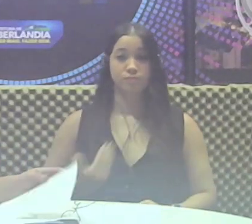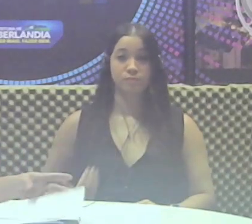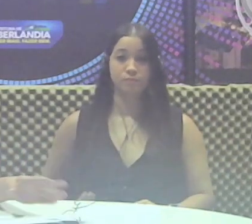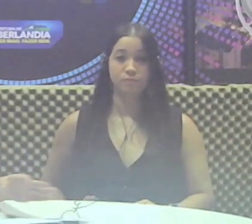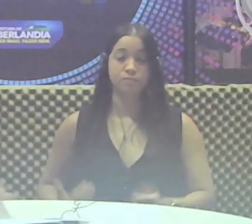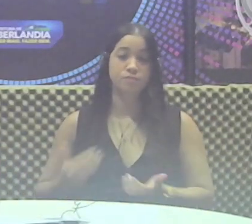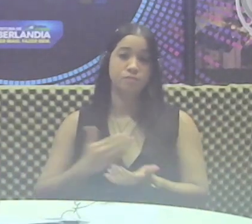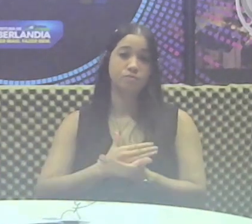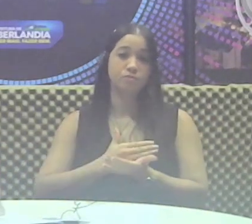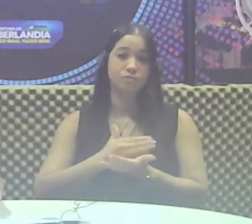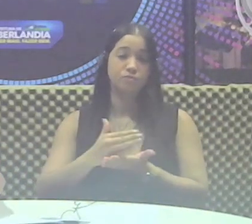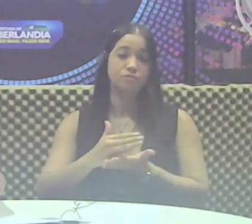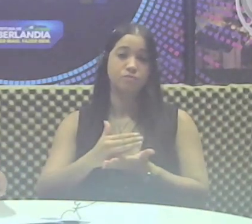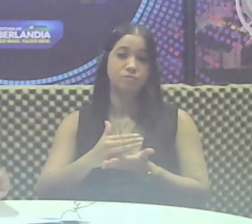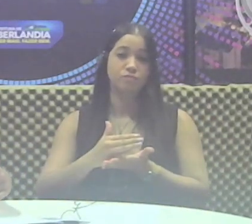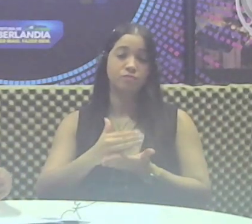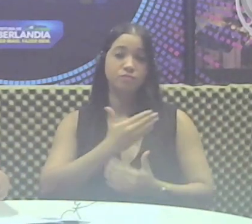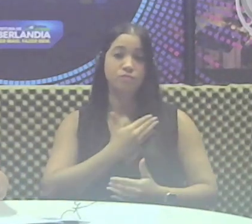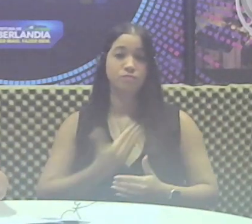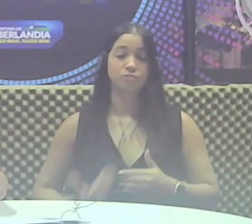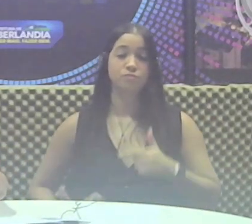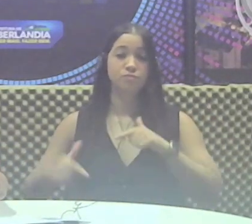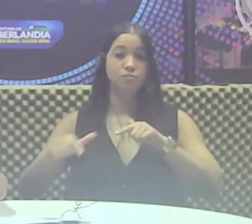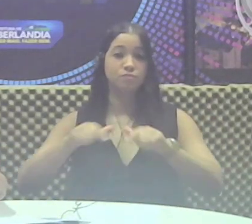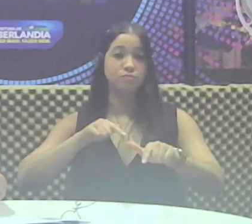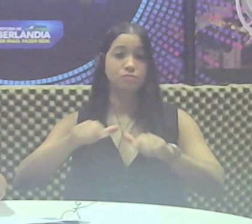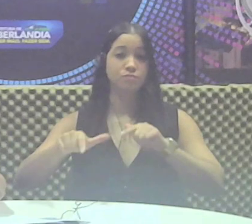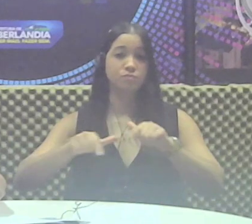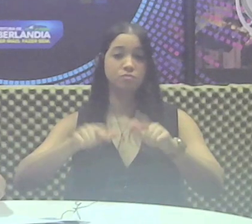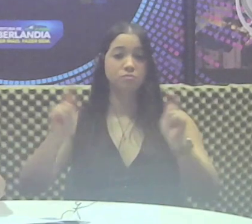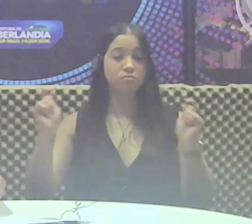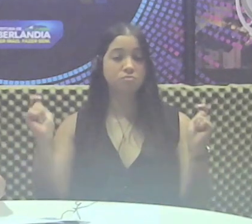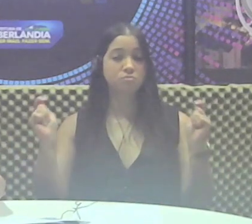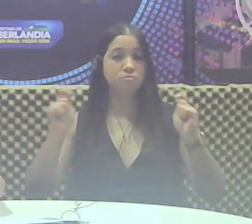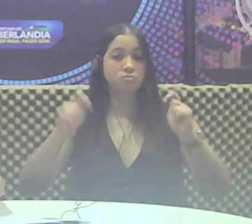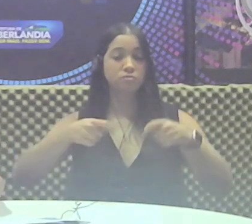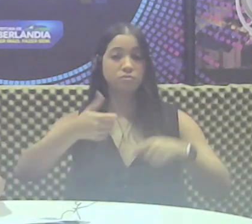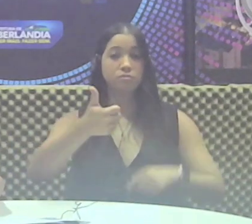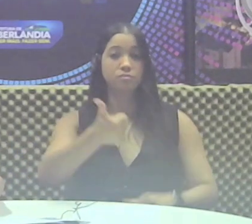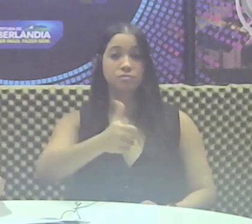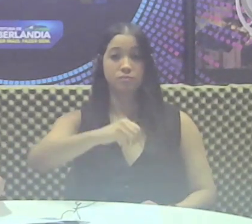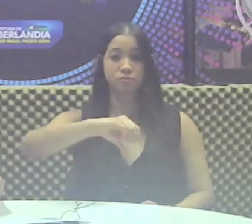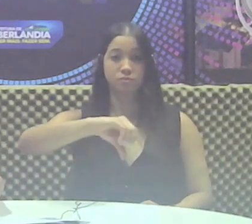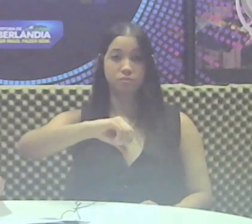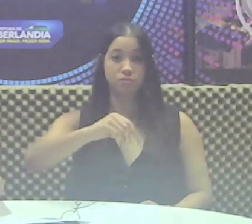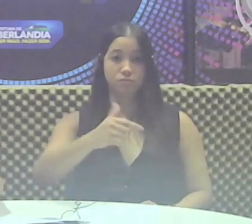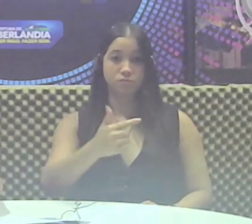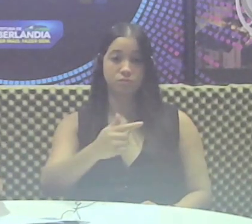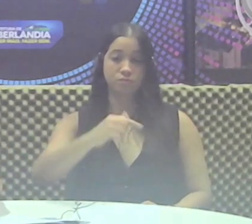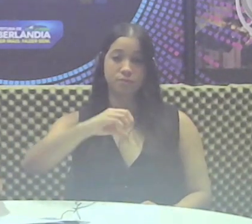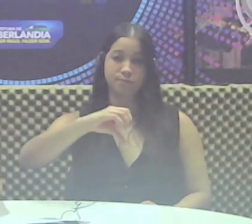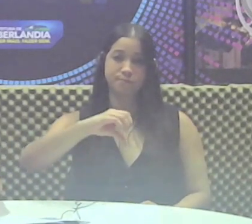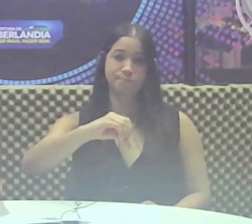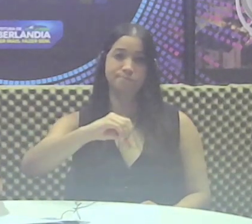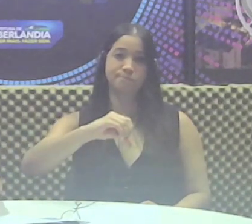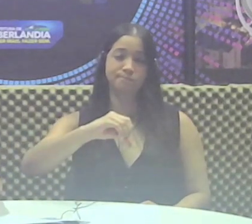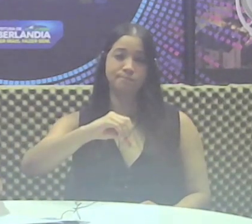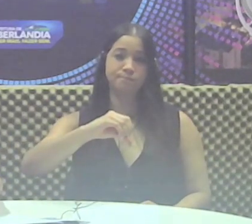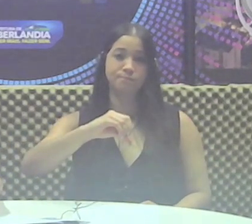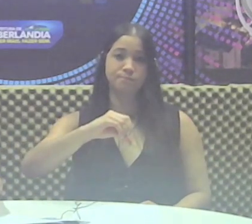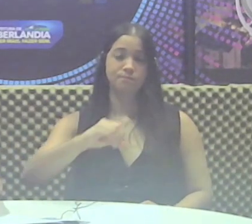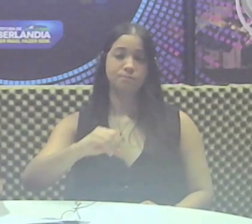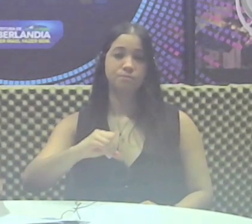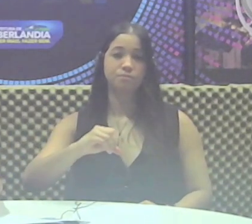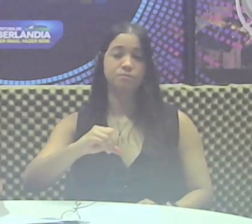ingressou no Serviço Público Municipal de forma efetiva em 1979, nos quadros